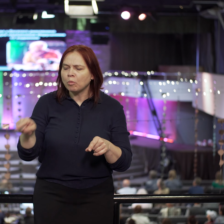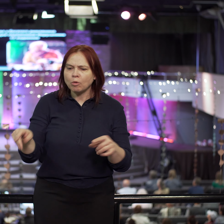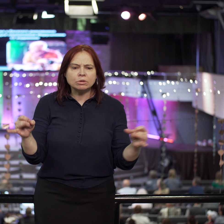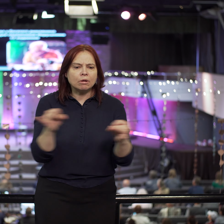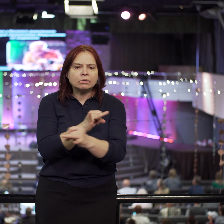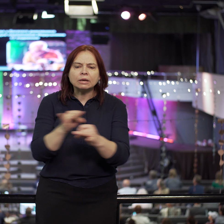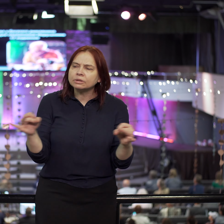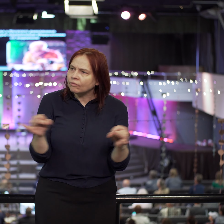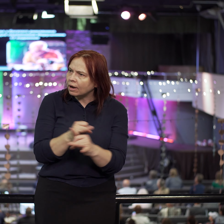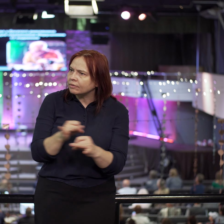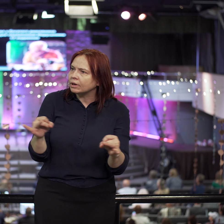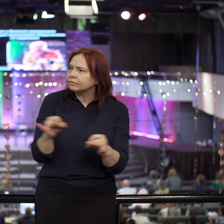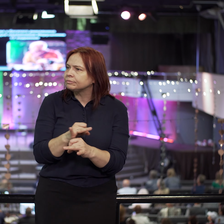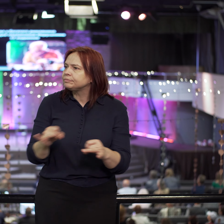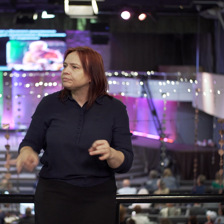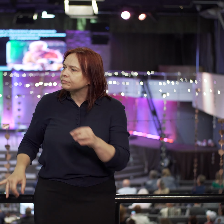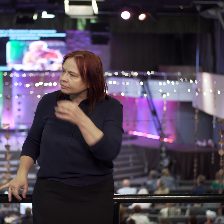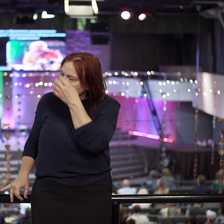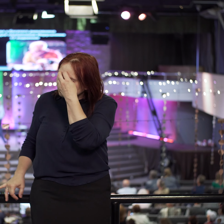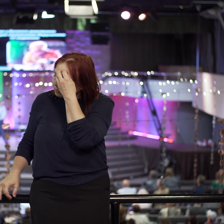Там будет говориться о том, что